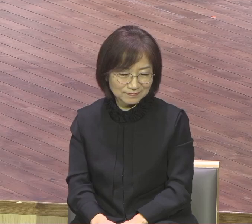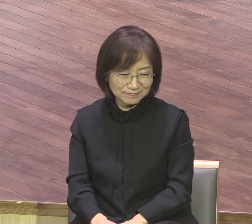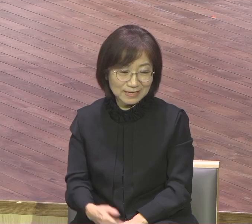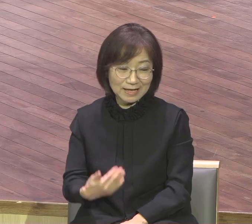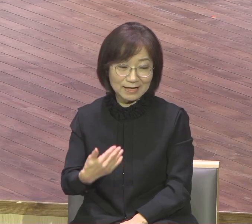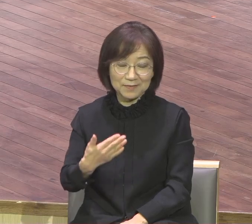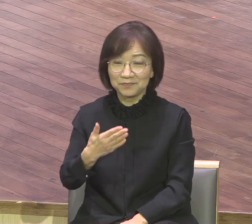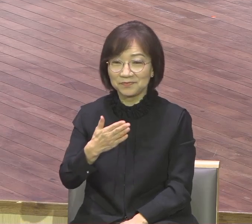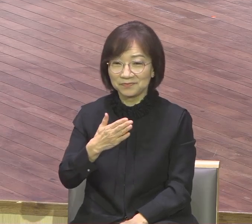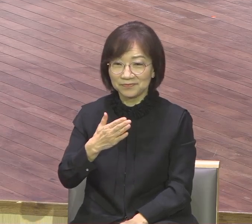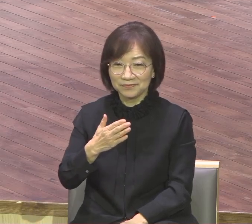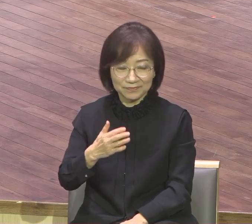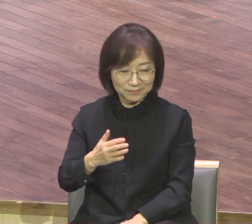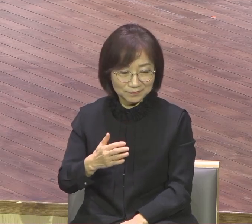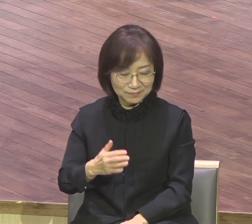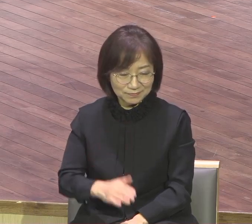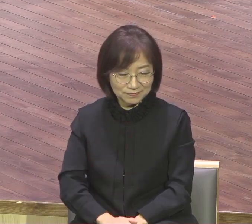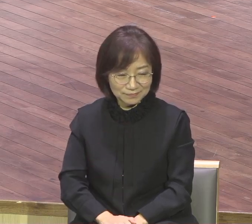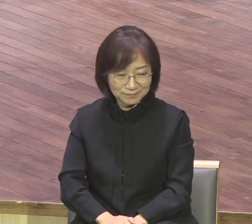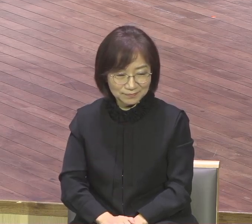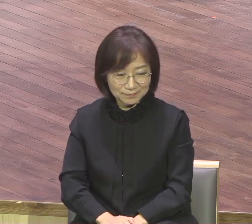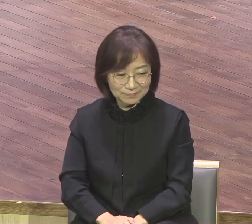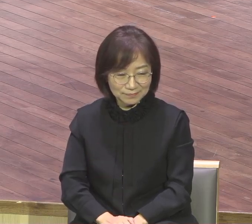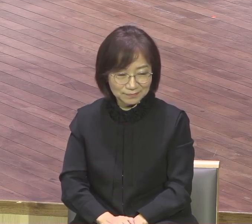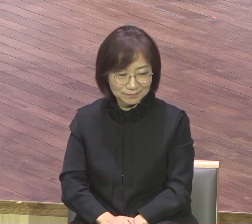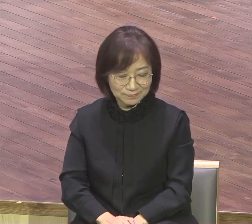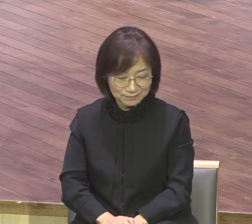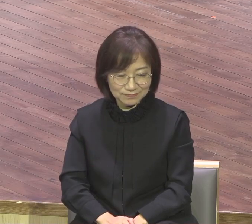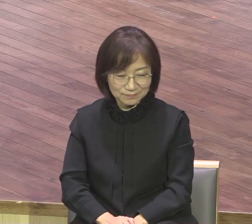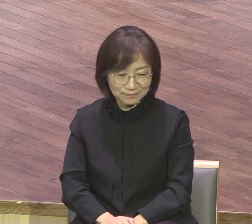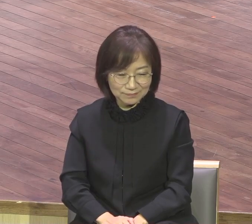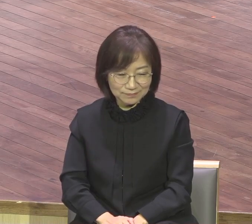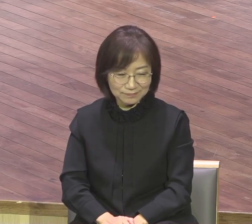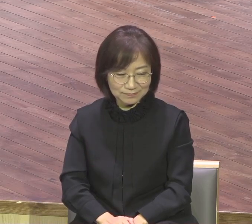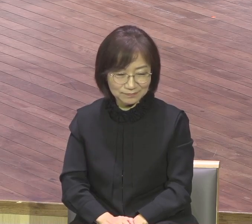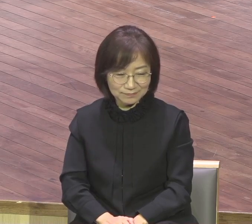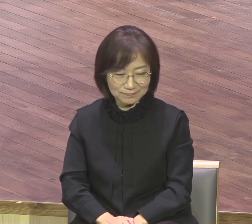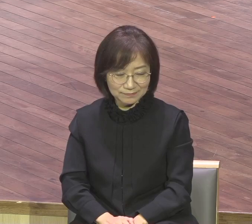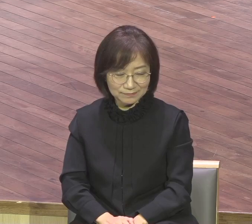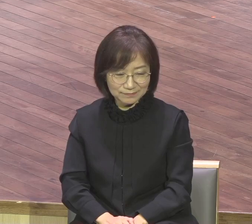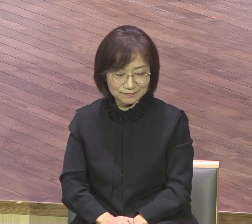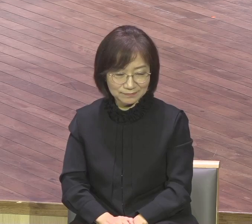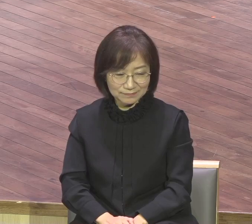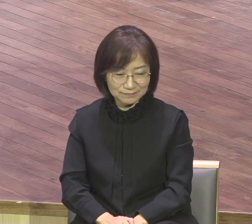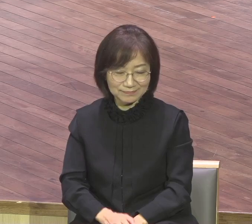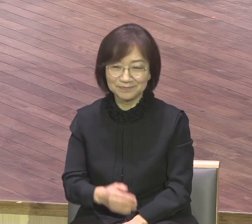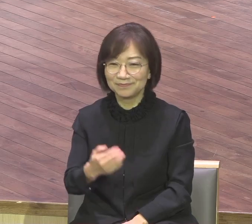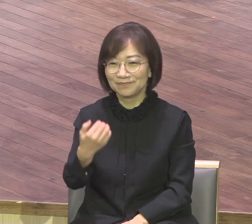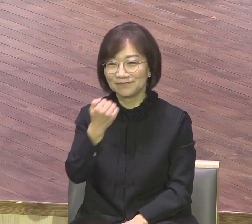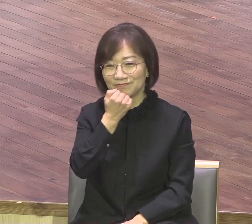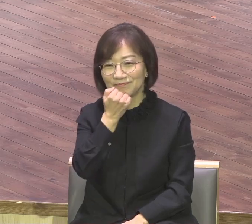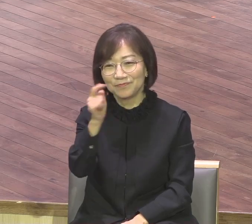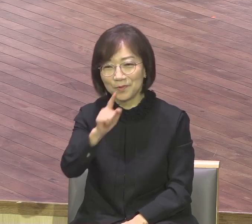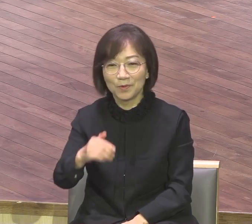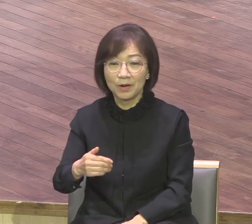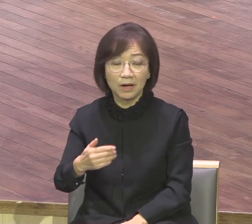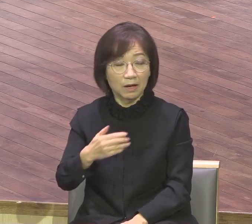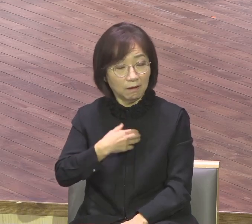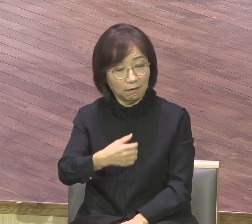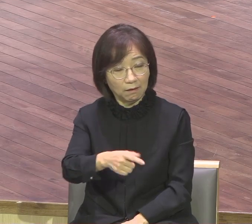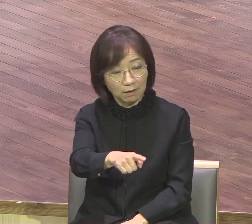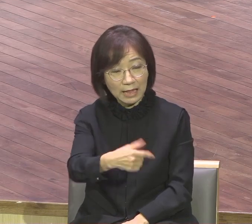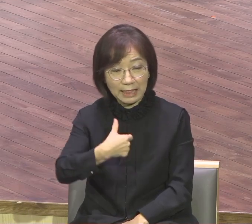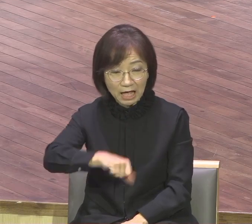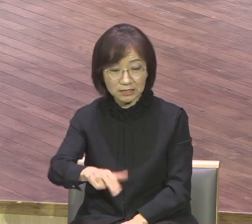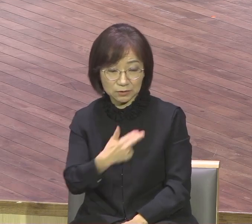André le contestó que entonces yo soy el segundo. 그렇습니다. 그런 자세를 가져야 돼요. Tiene que tener esa actitud. 내가 뭐 아버지라 불러 그럼. Entonces diga